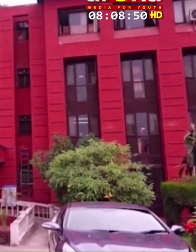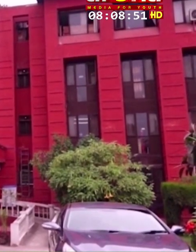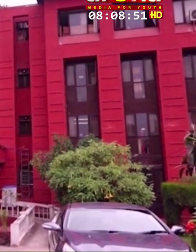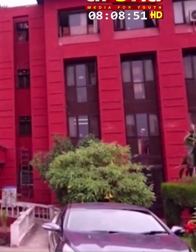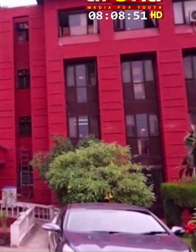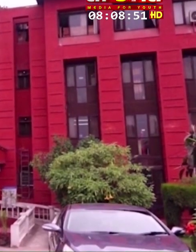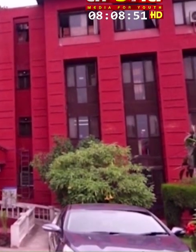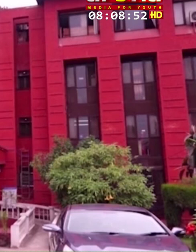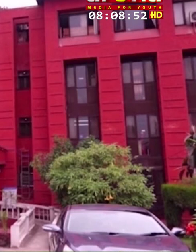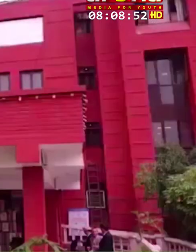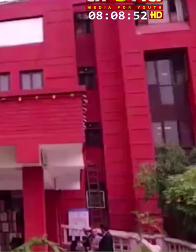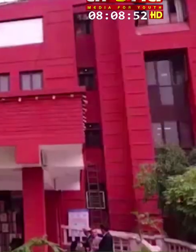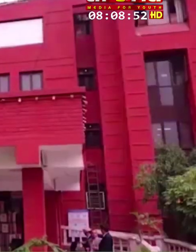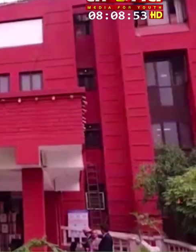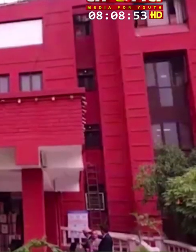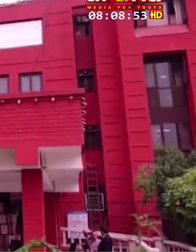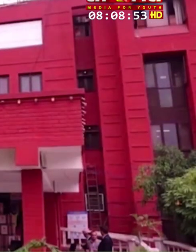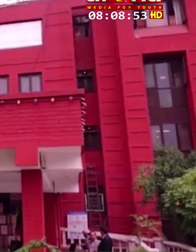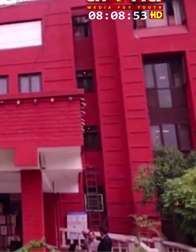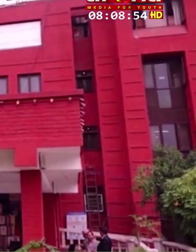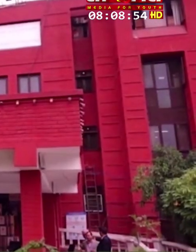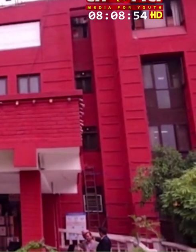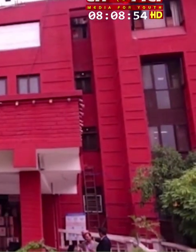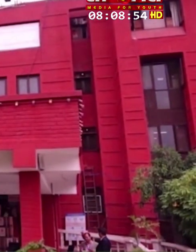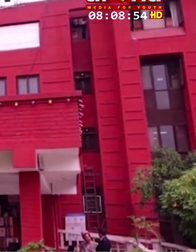172,880 परीक्षण भएको जानकारी दिनुभयो।